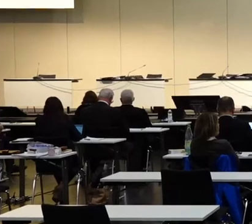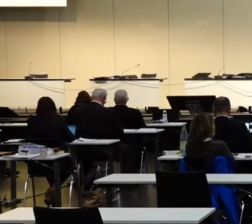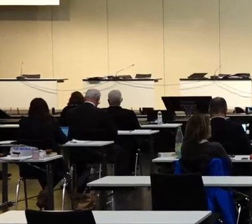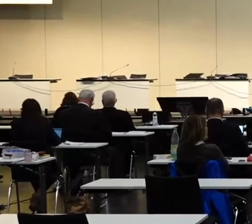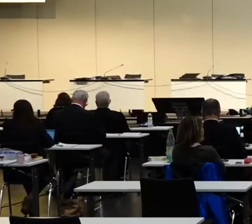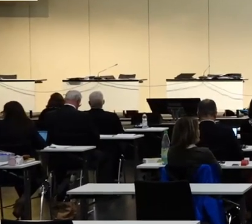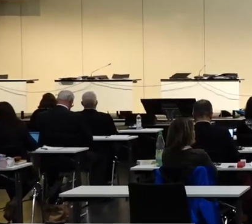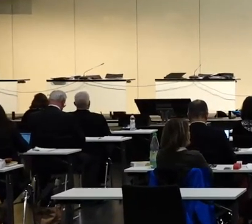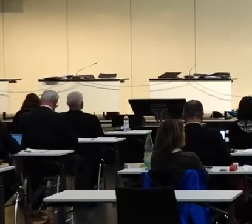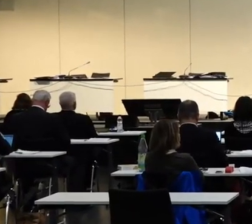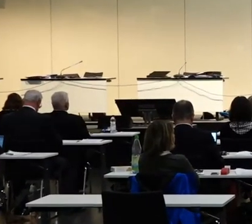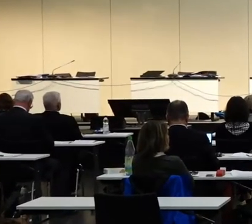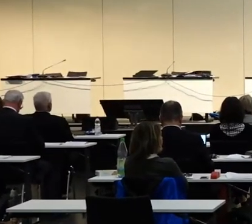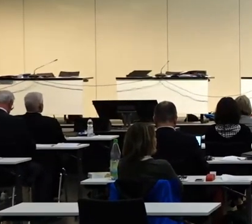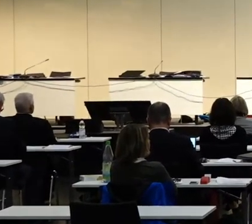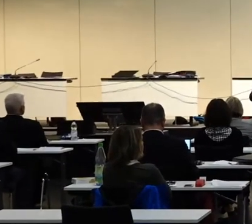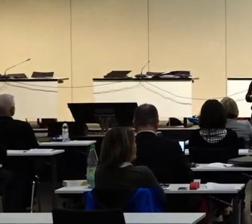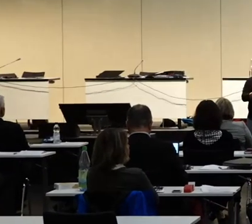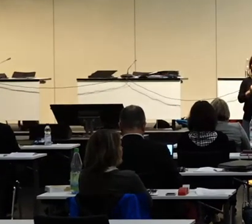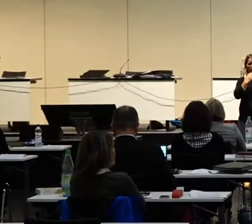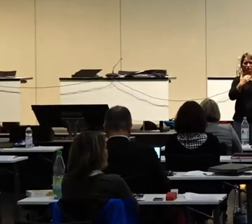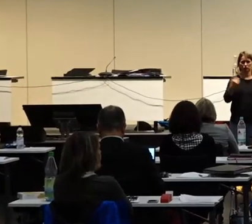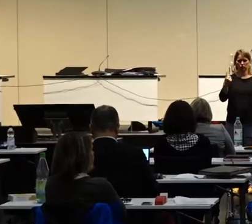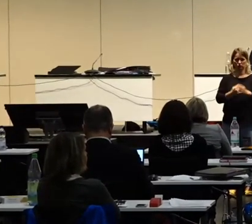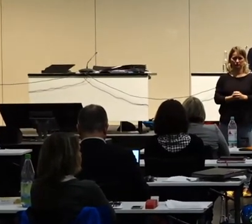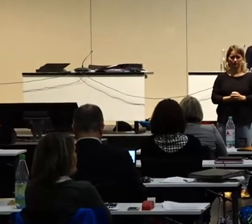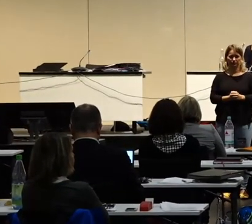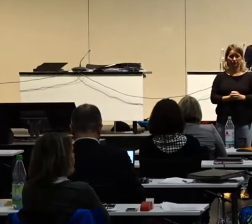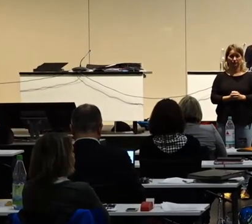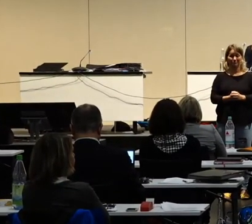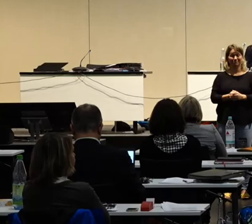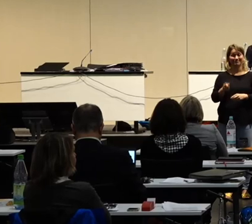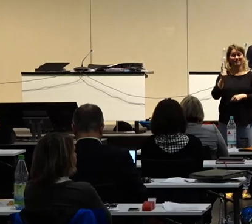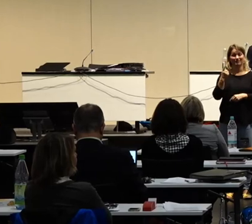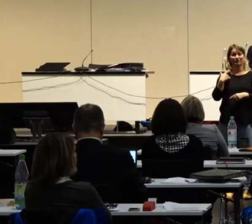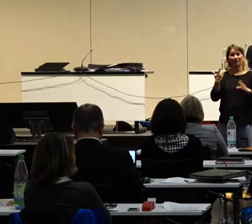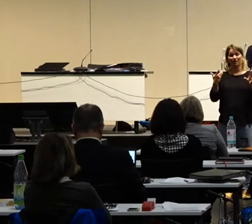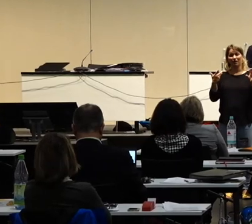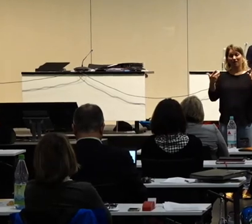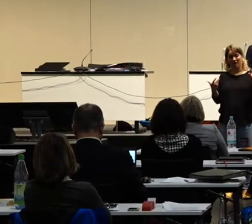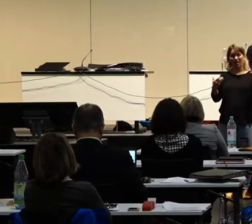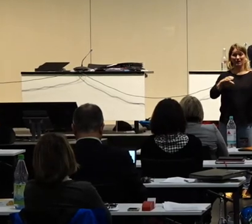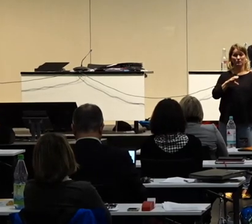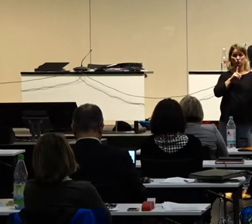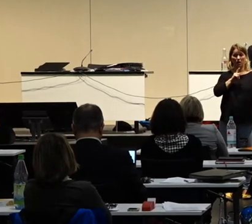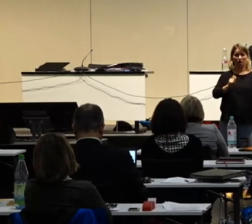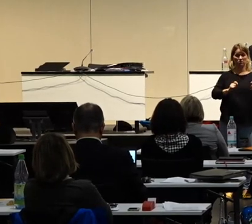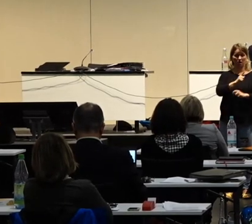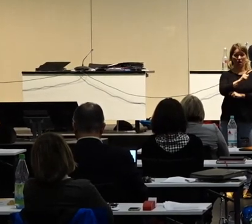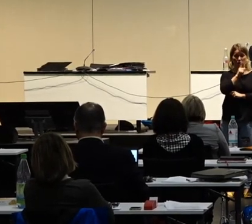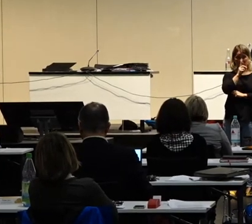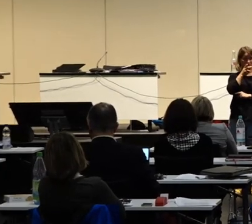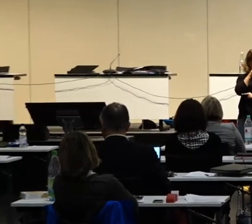Änderungsantrages bezieht. Wer diesem Ergänzungsantrag zustimmen möchte, den bitte ich jetzt um sein